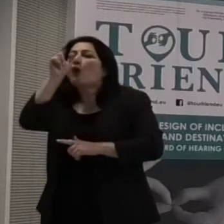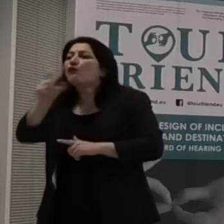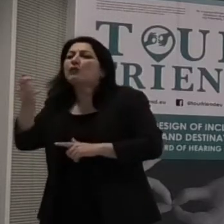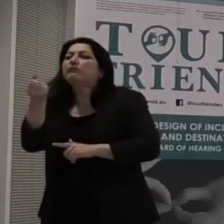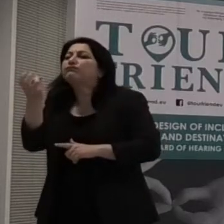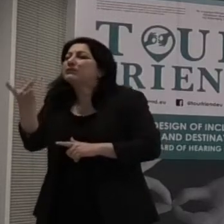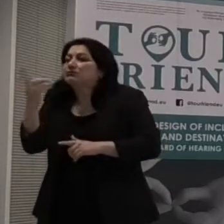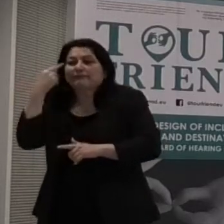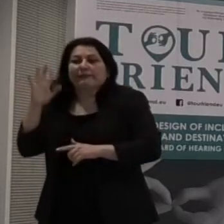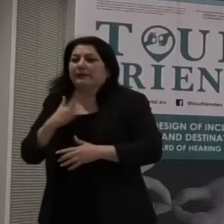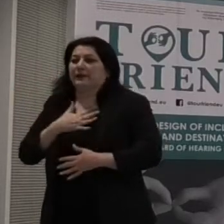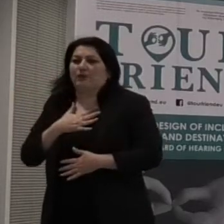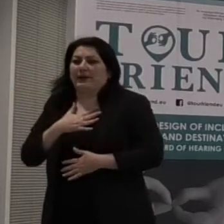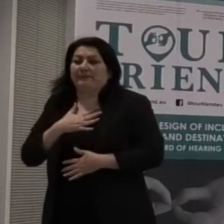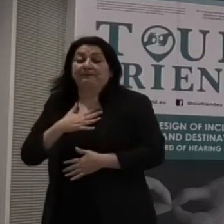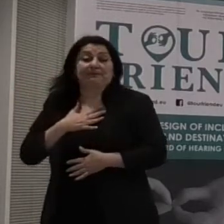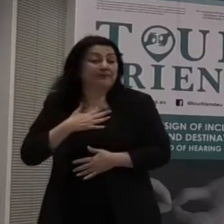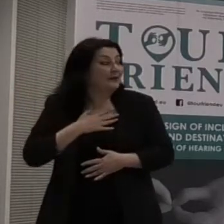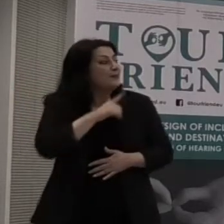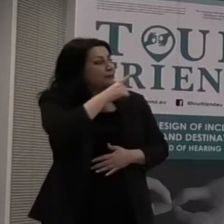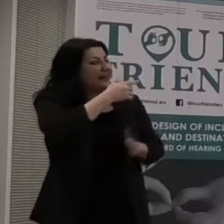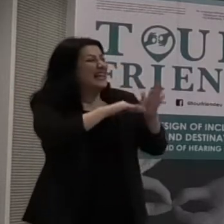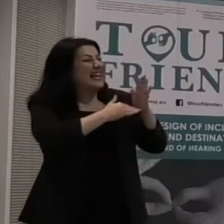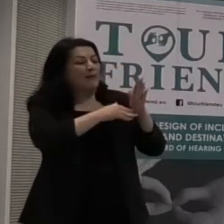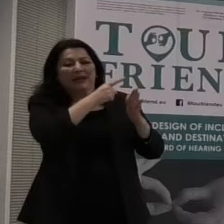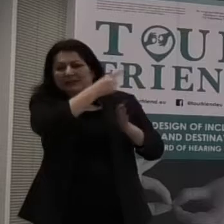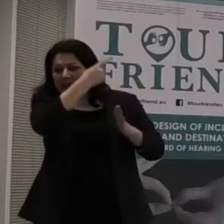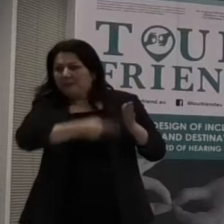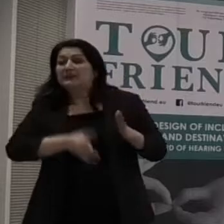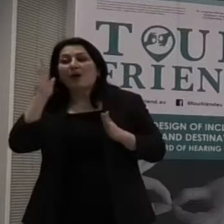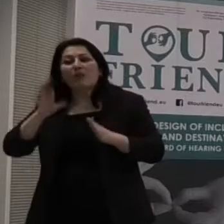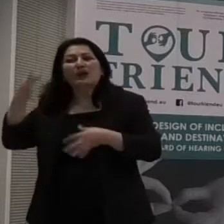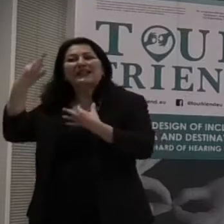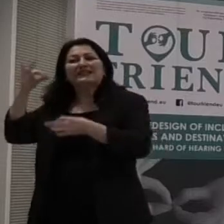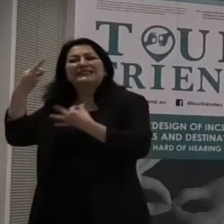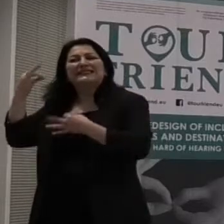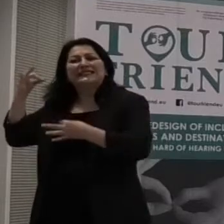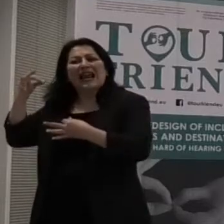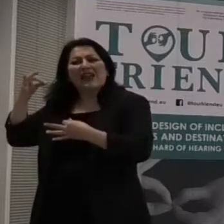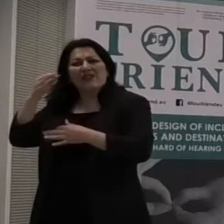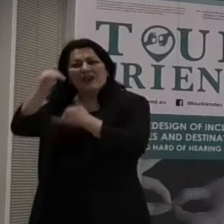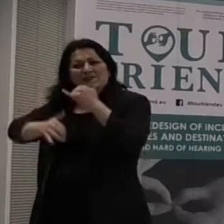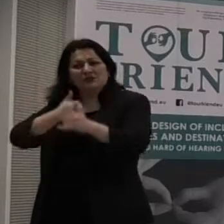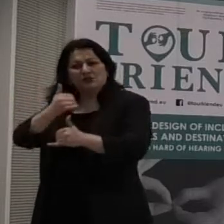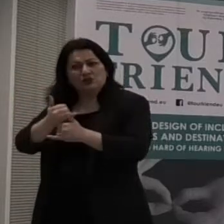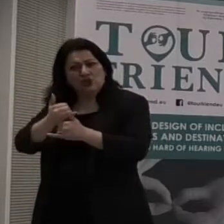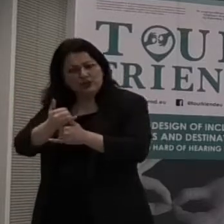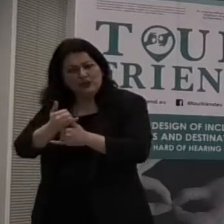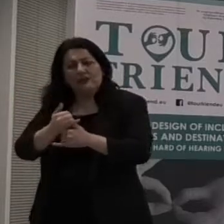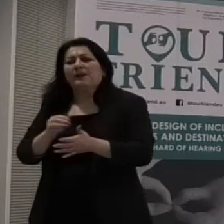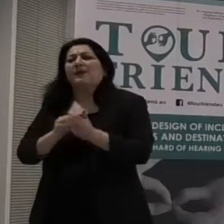Αυτές είναι οι υπηρεσίες μας που είπαμε και πριν. Μπορείτε να μπείτε και στο site μας για να τις δείτε πιο αναλυτικά. Το site μας είναι